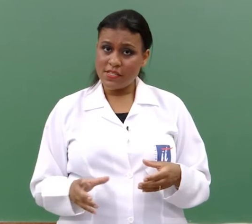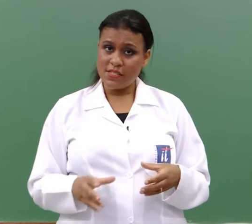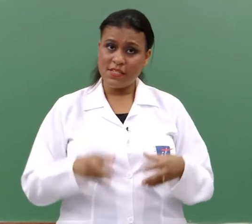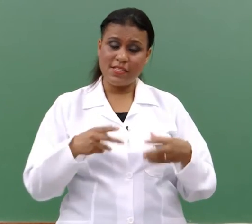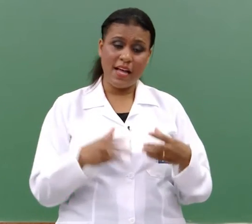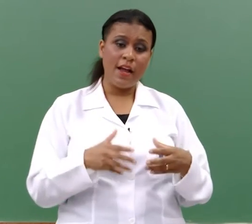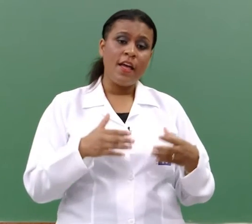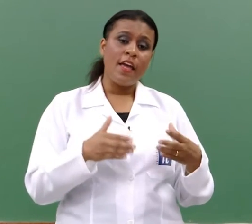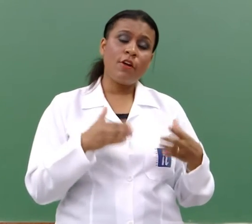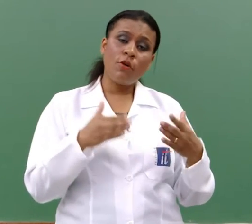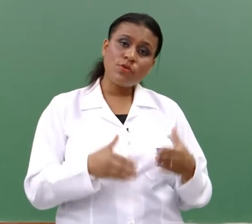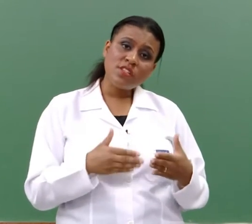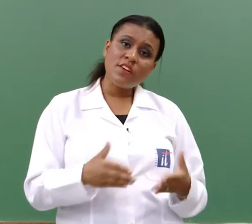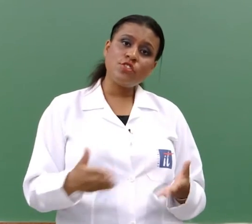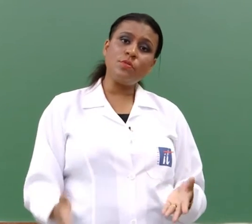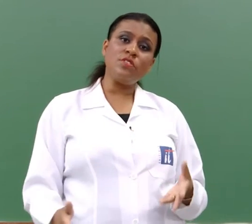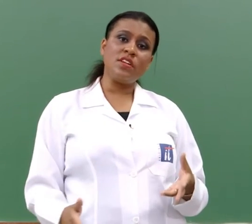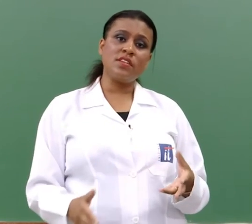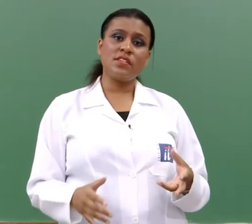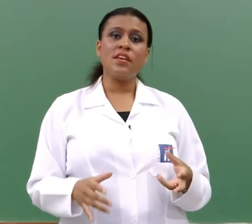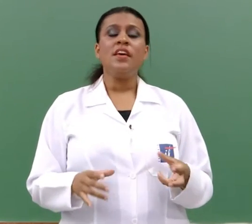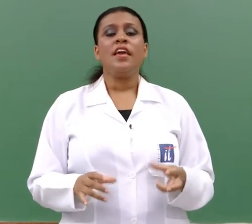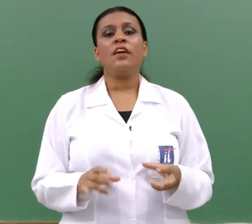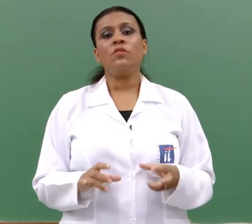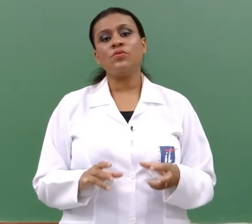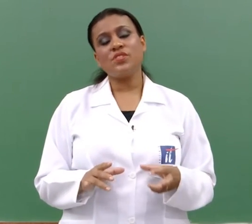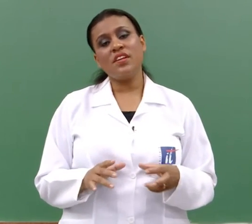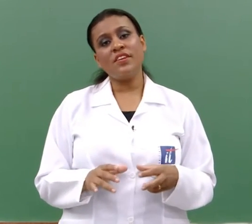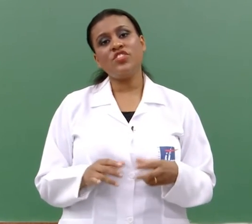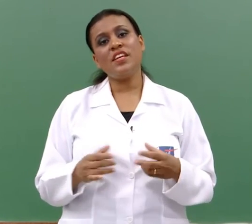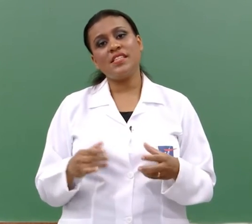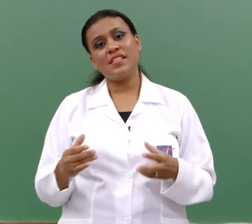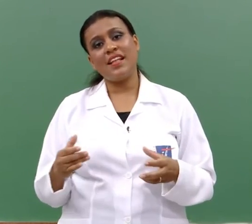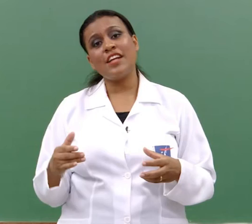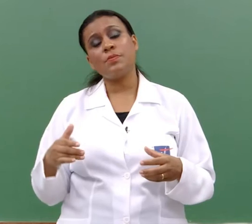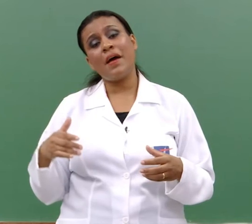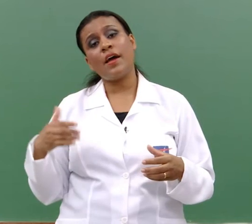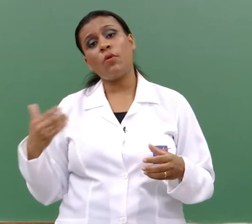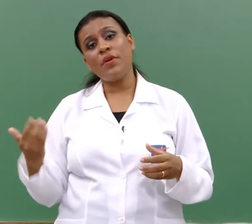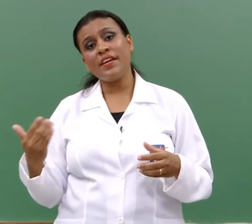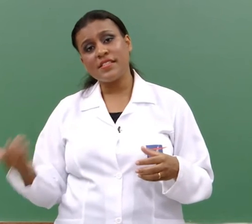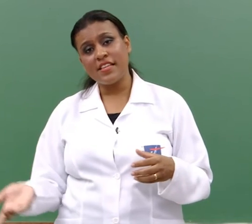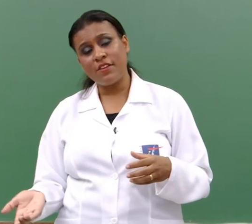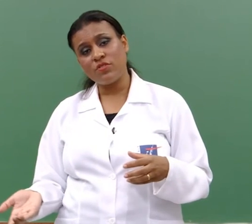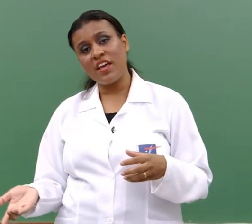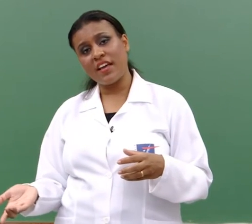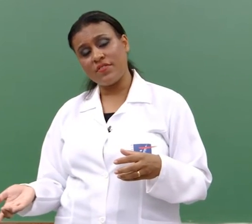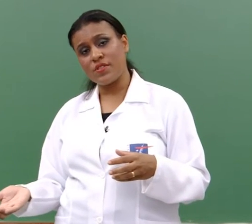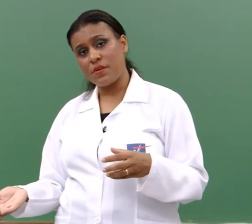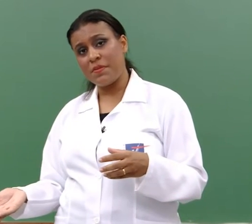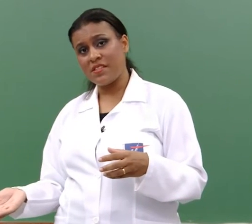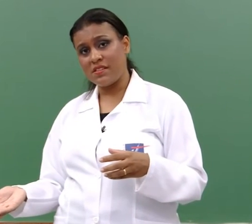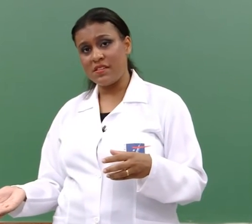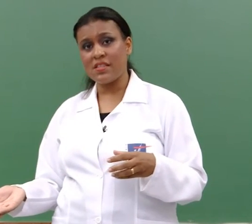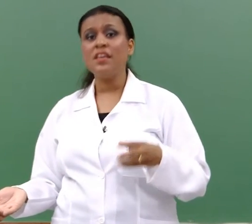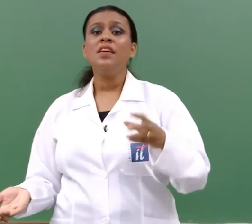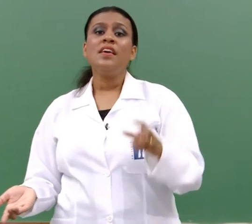precisa estar em constante mudança, em constante necessidade para conhecer o que é que você precisa e